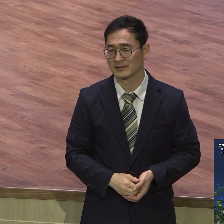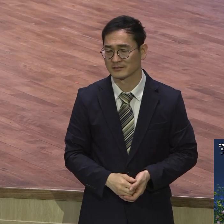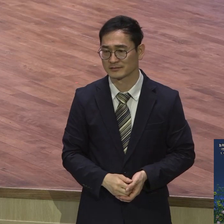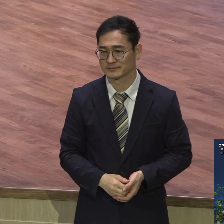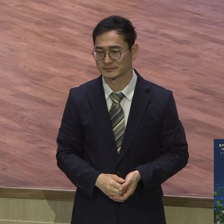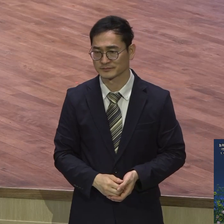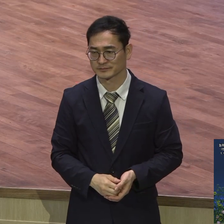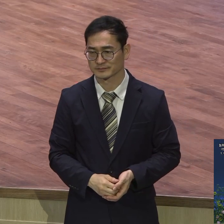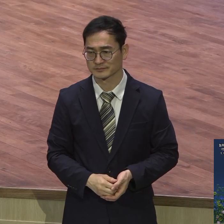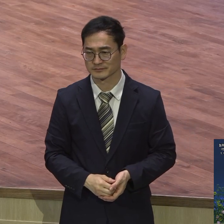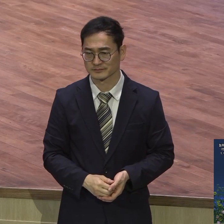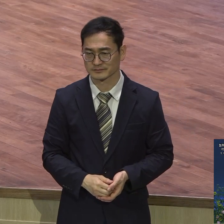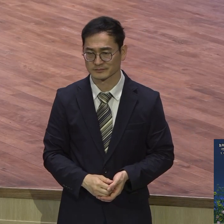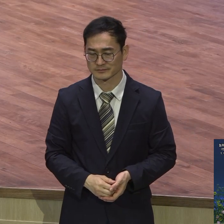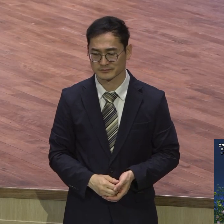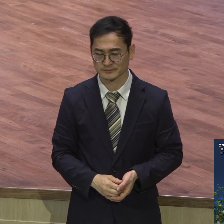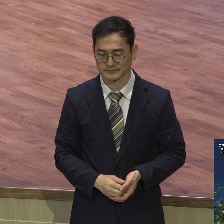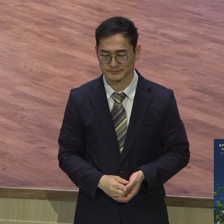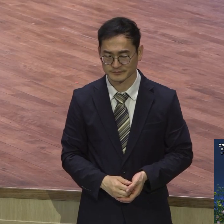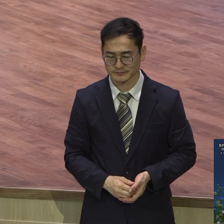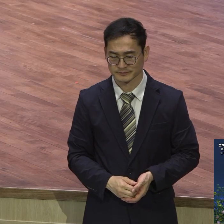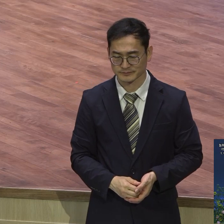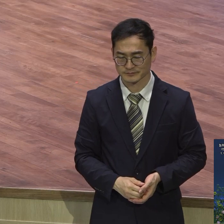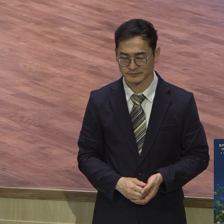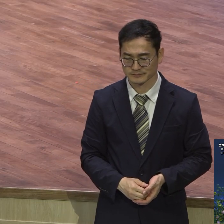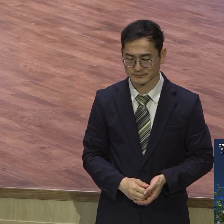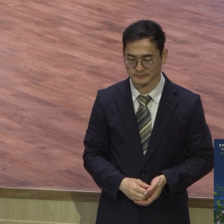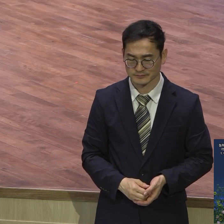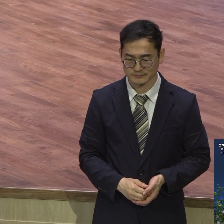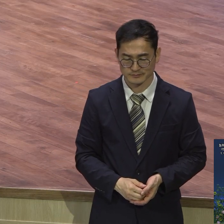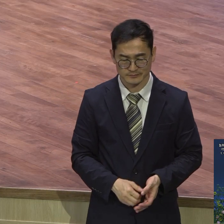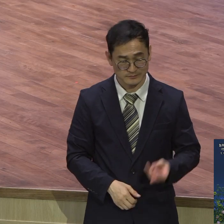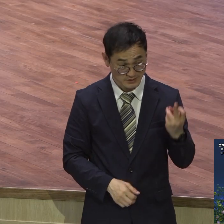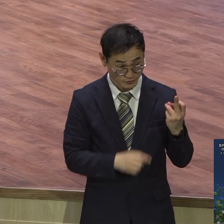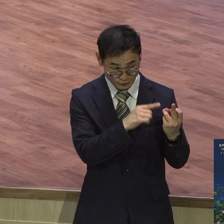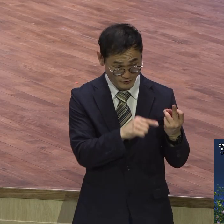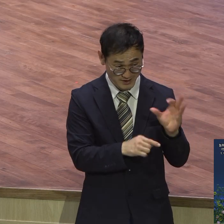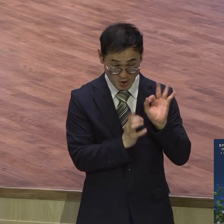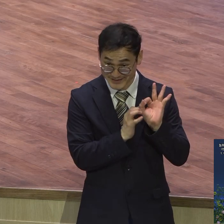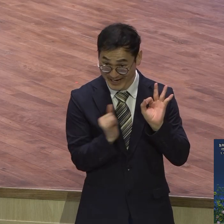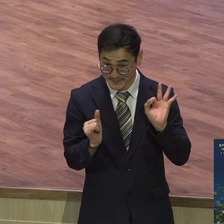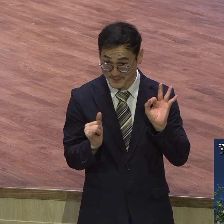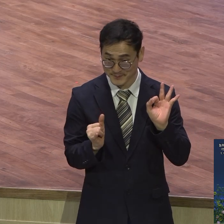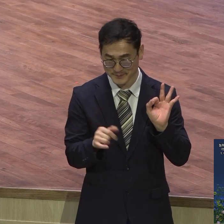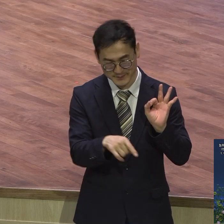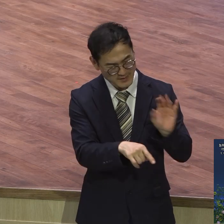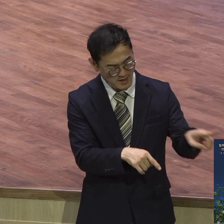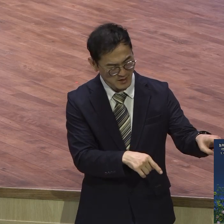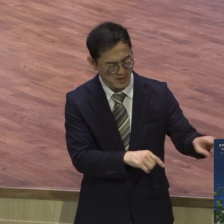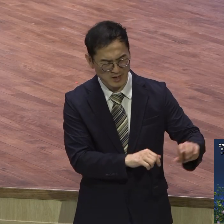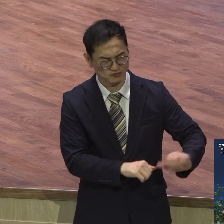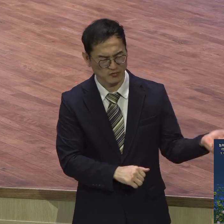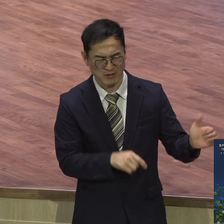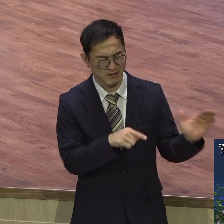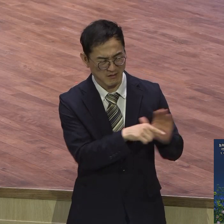결국 정탐꾼들의 이 불신앙에 동조한 이스라엘 백성들 원망 불평